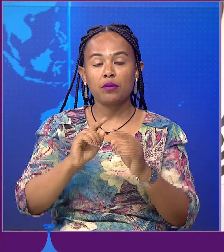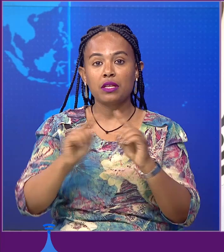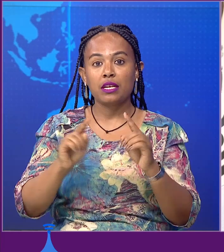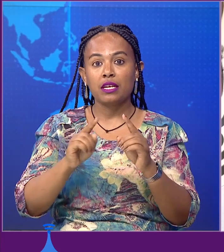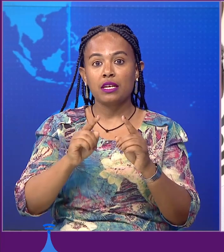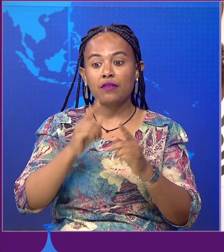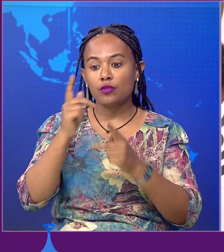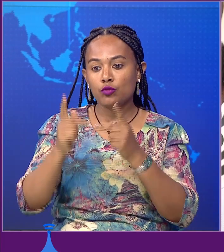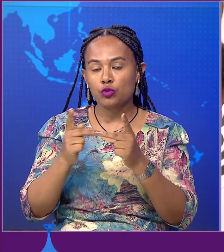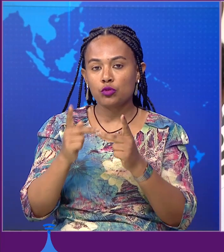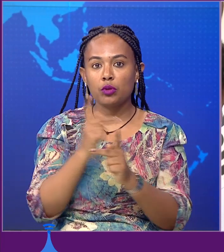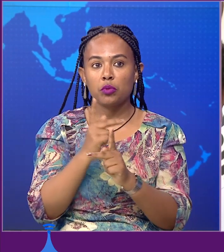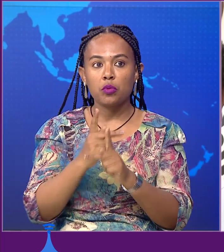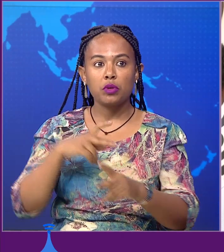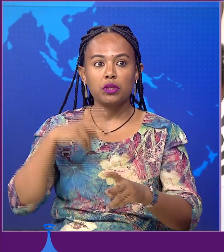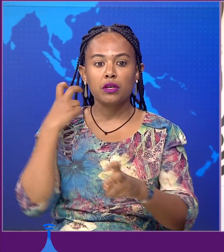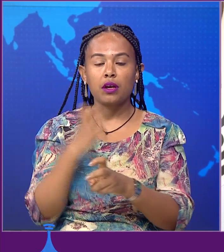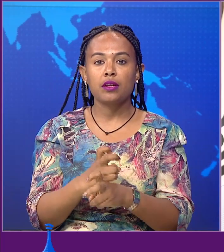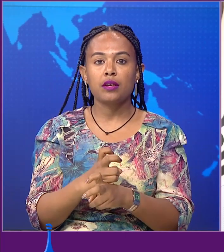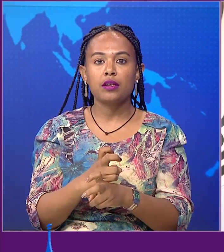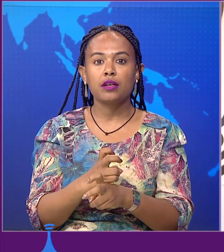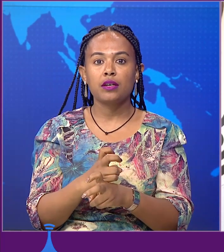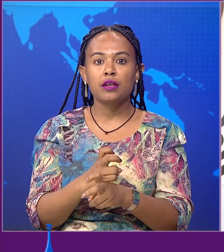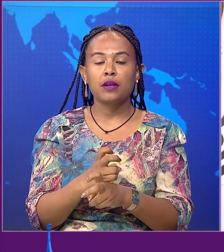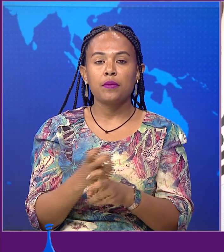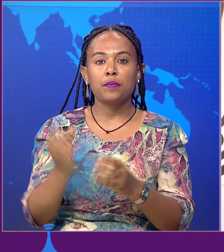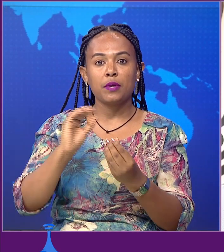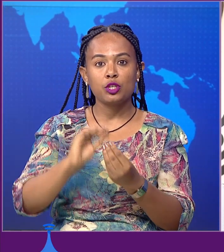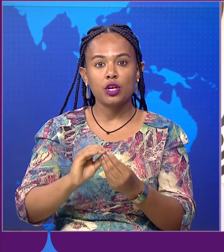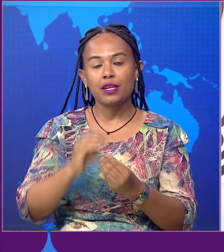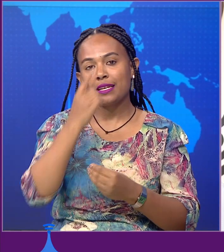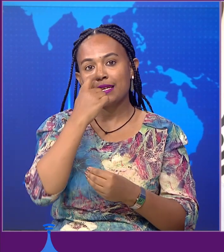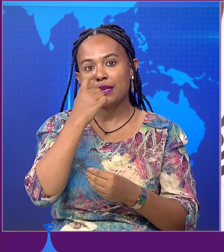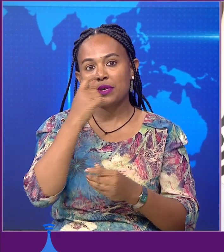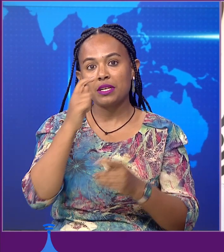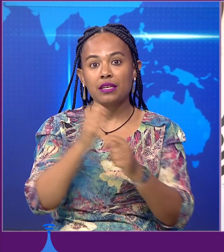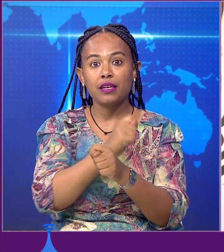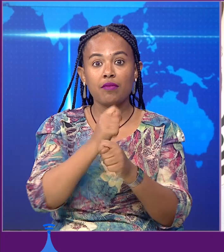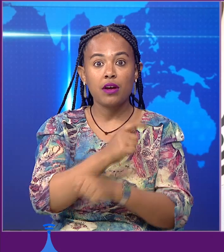ደግሞ የተጋነነ ዋጋ መጫን የተለመደ ተግባር ነው ቢባል